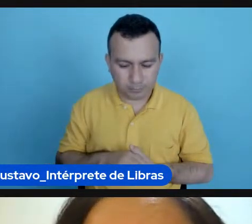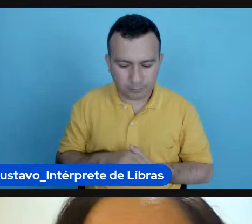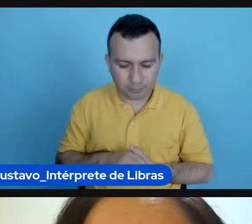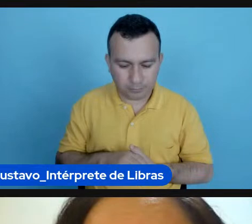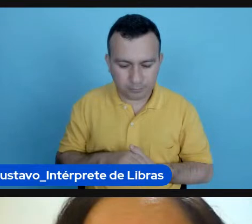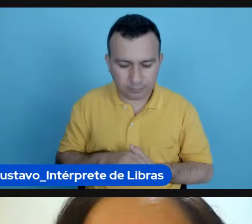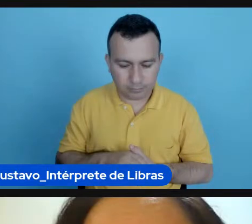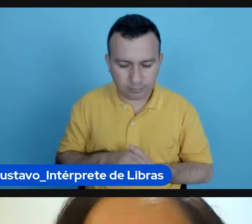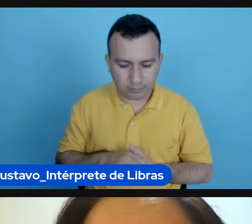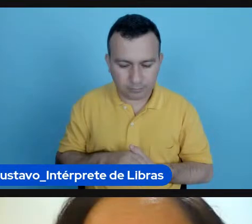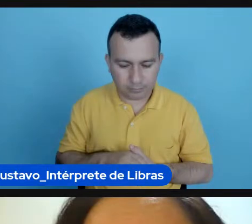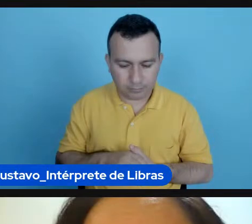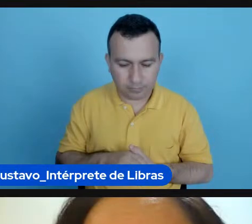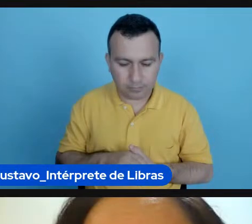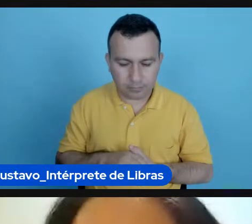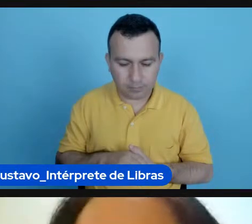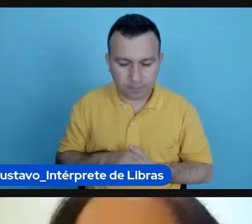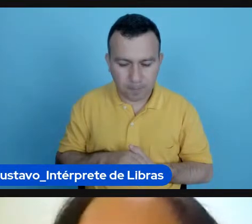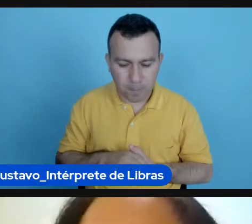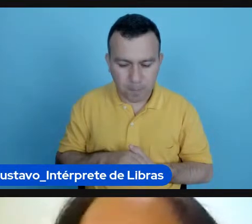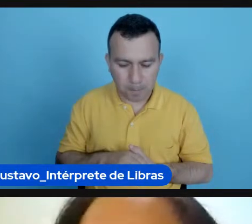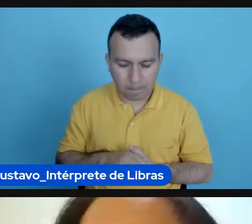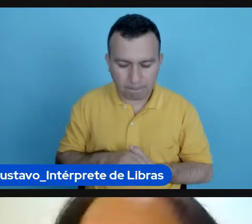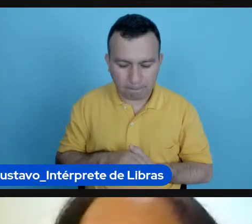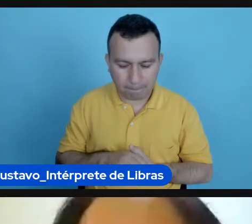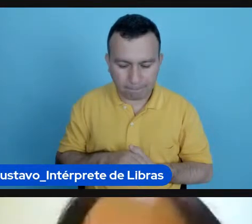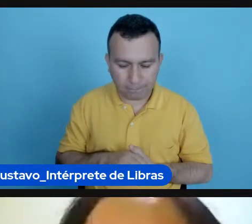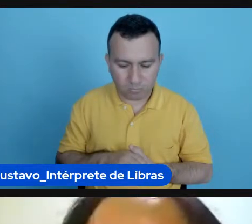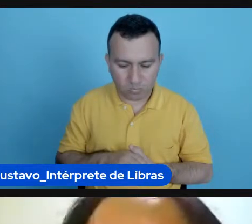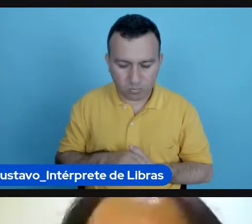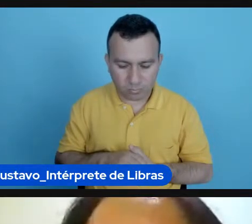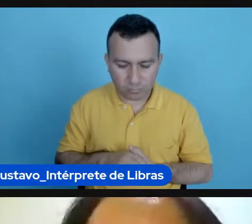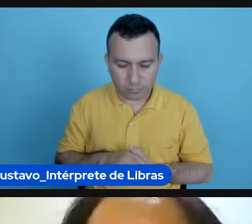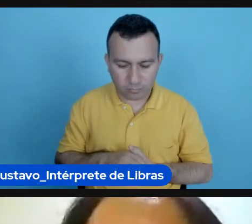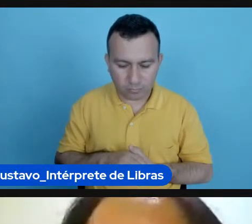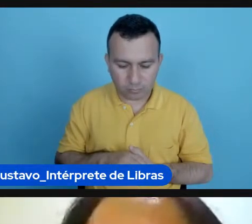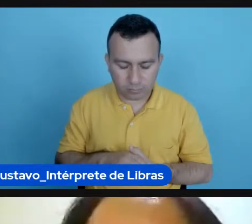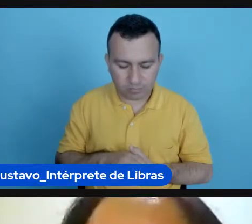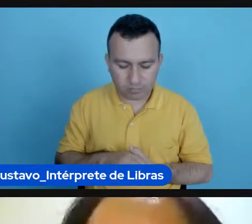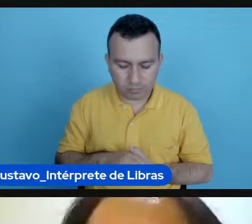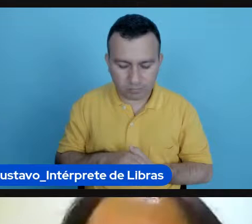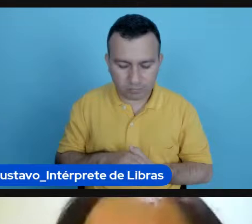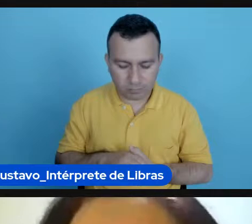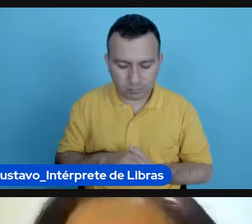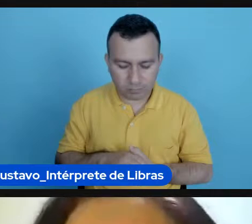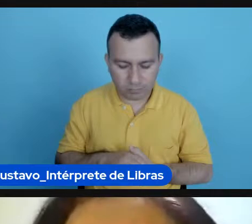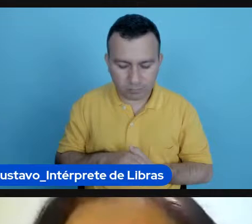termo do julgamento pessoal, sempre uma visão de